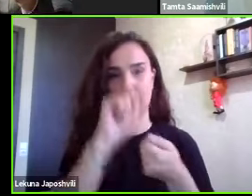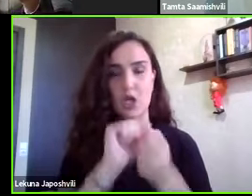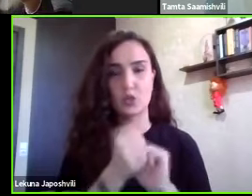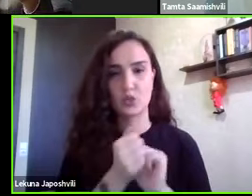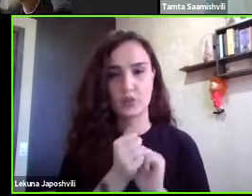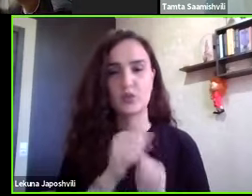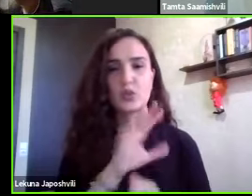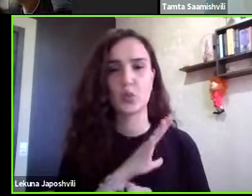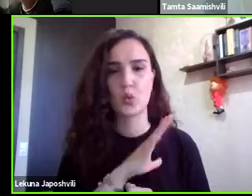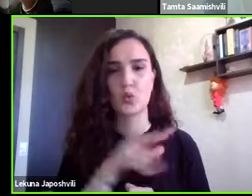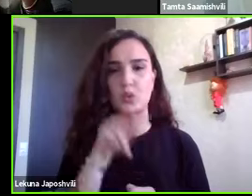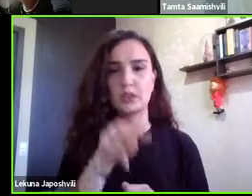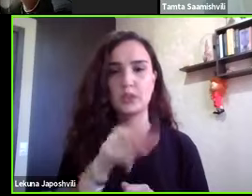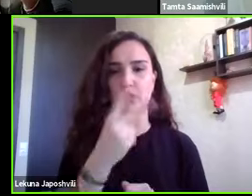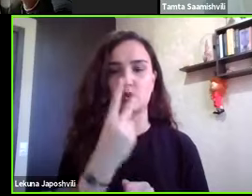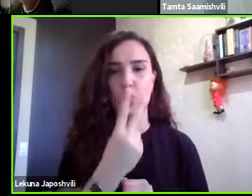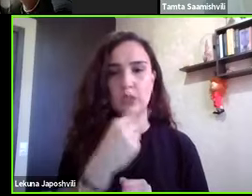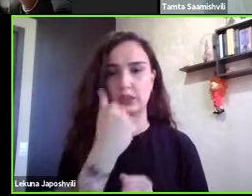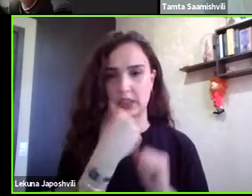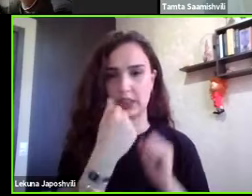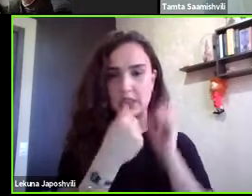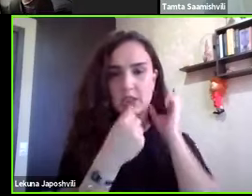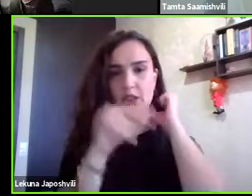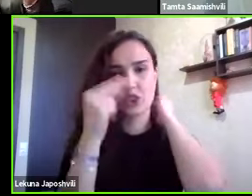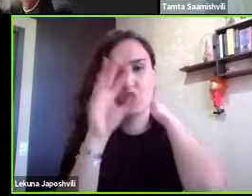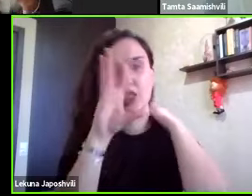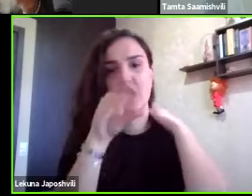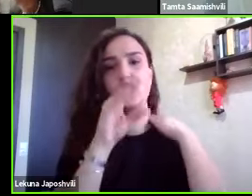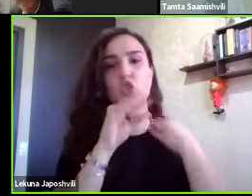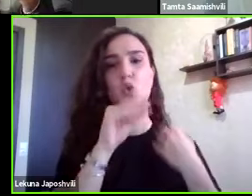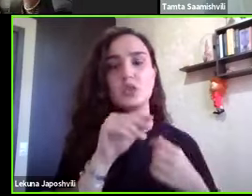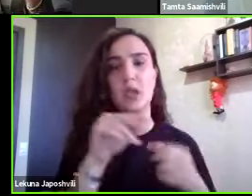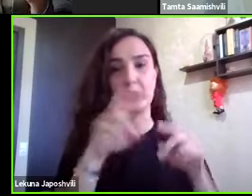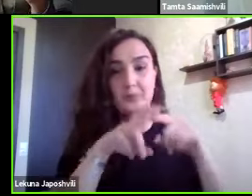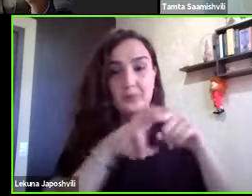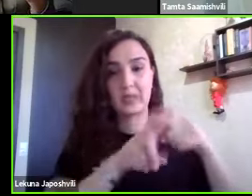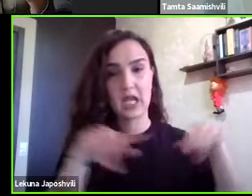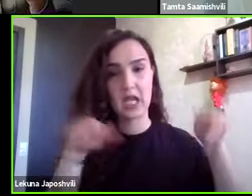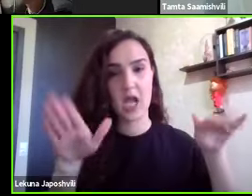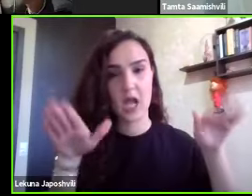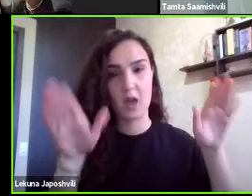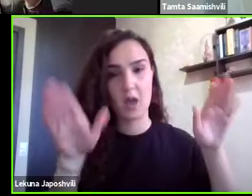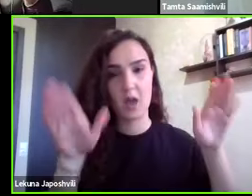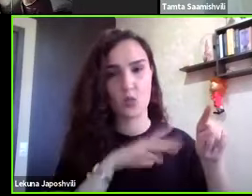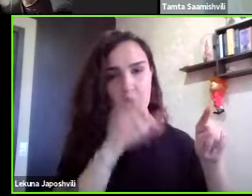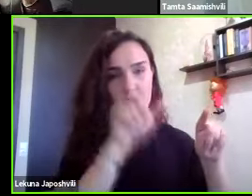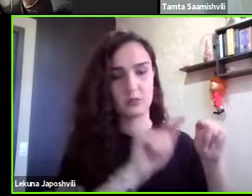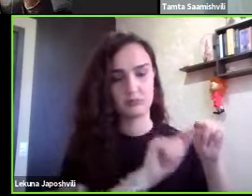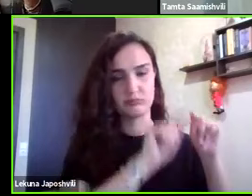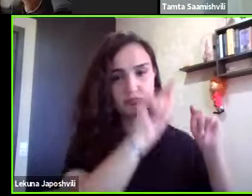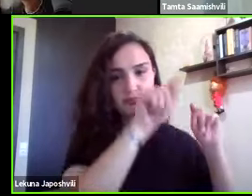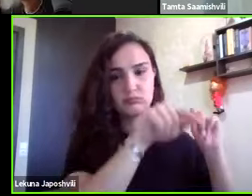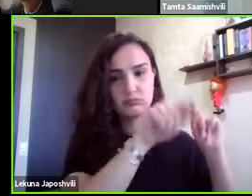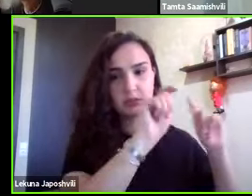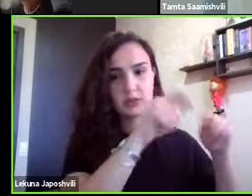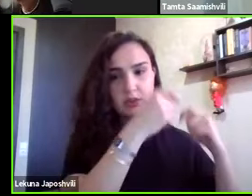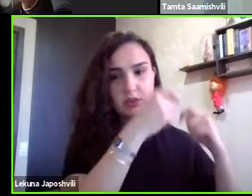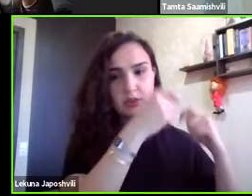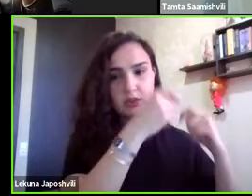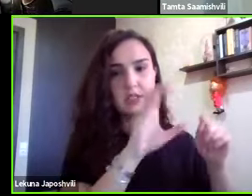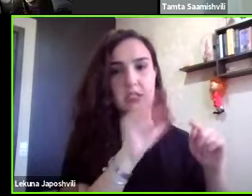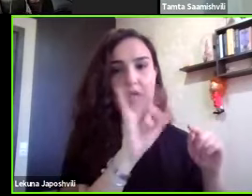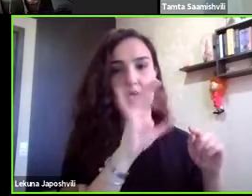გახსოვს, იყო 2002 წელს ჩინეთში, როდესაც ხამურიდან ხმოხთ ადამიანზე გადაცემა, მას SARS-ი